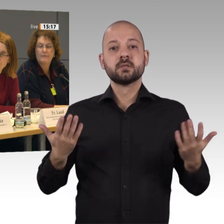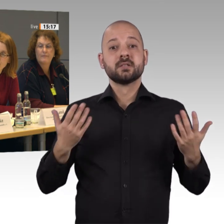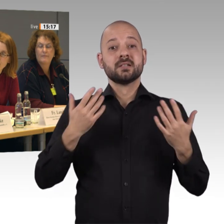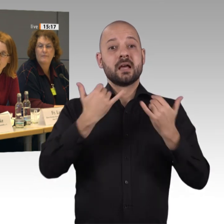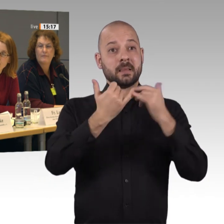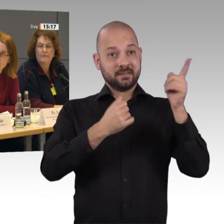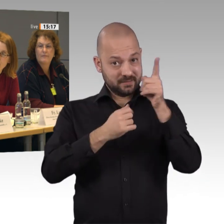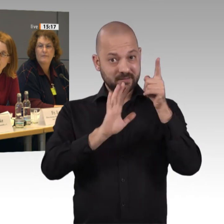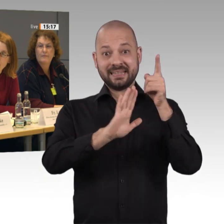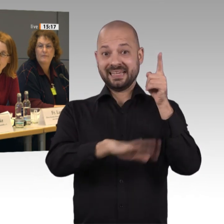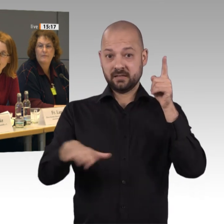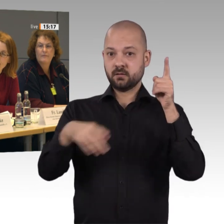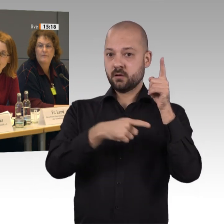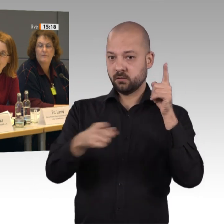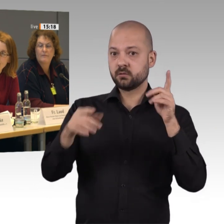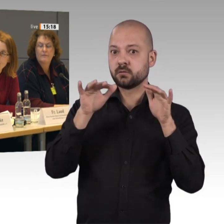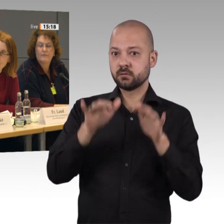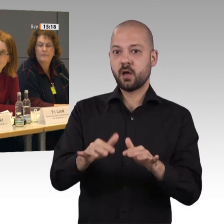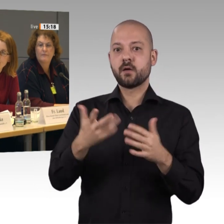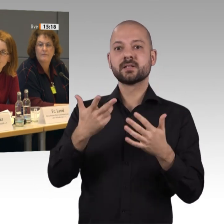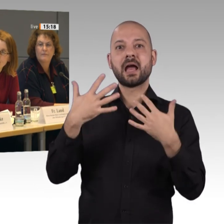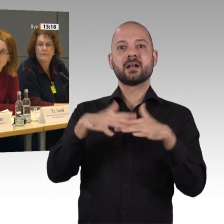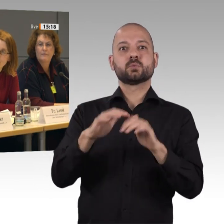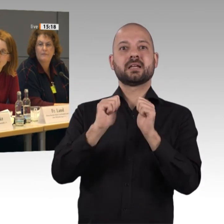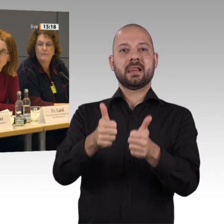verwirrt. Also es geht um die